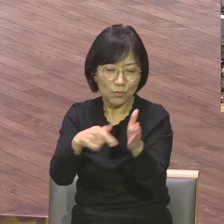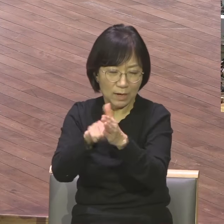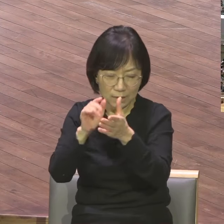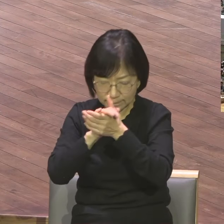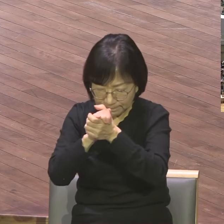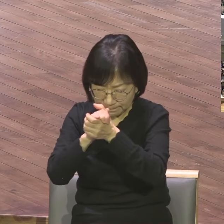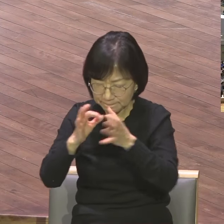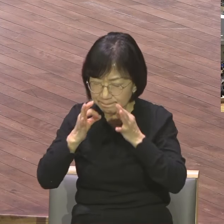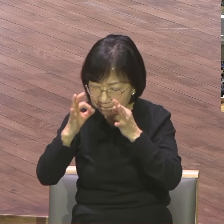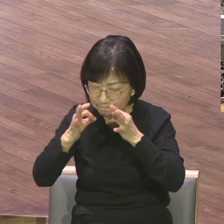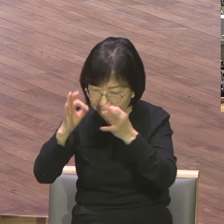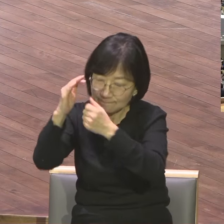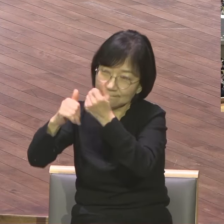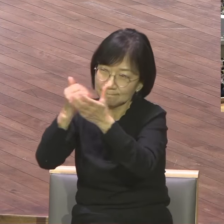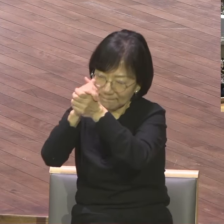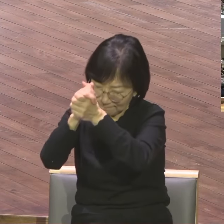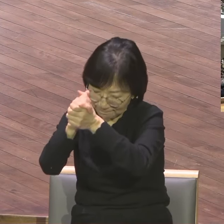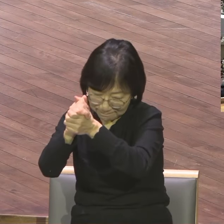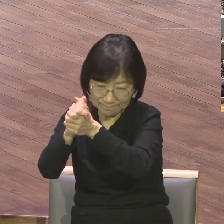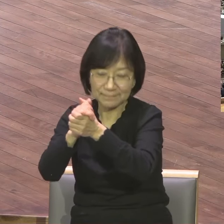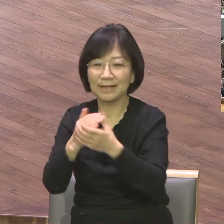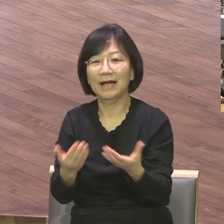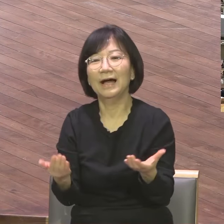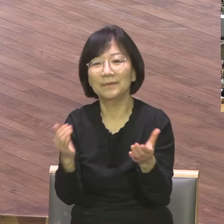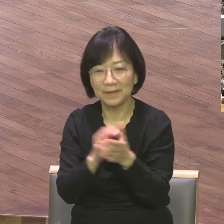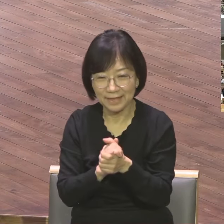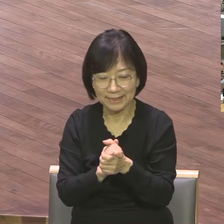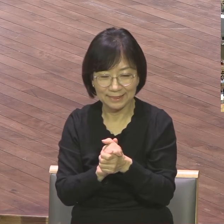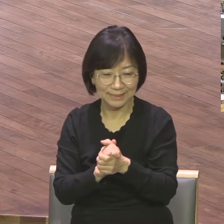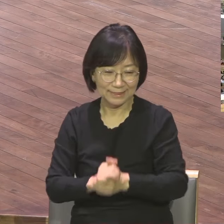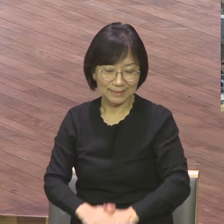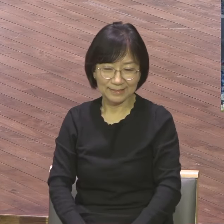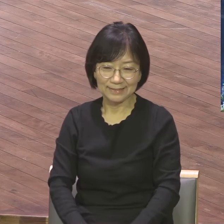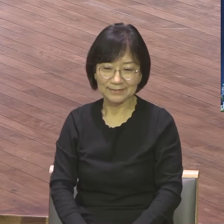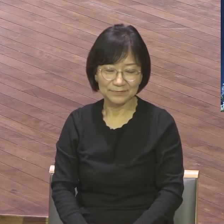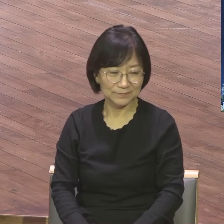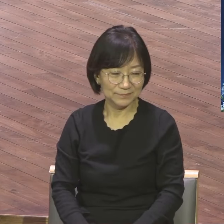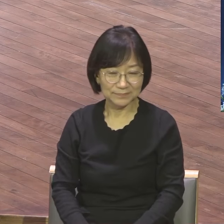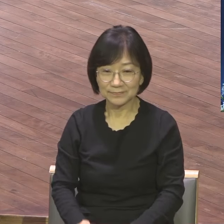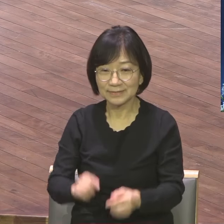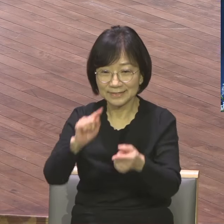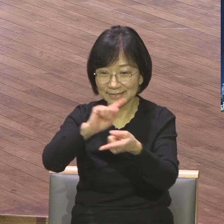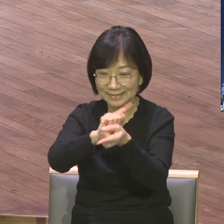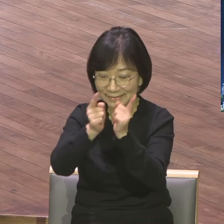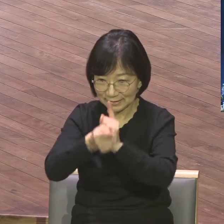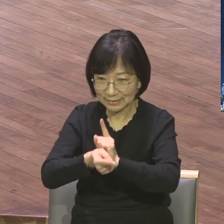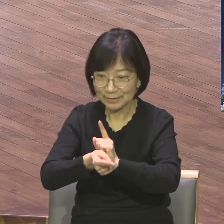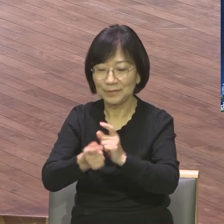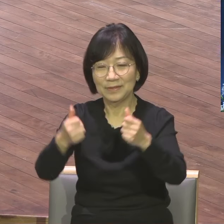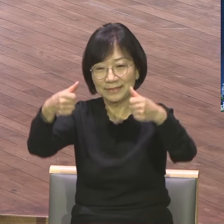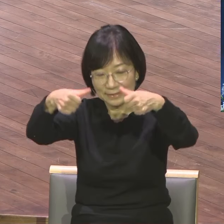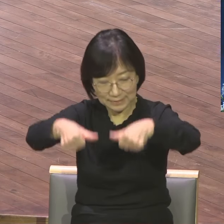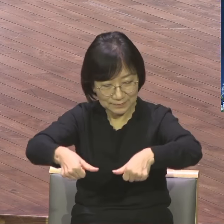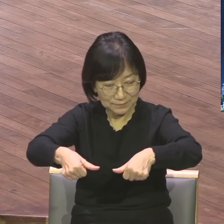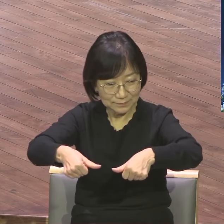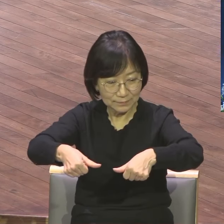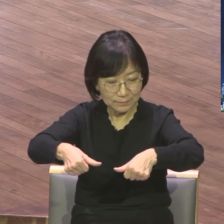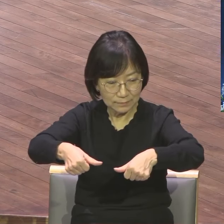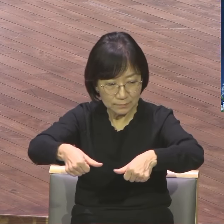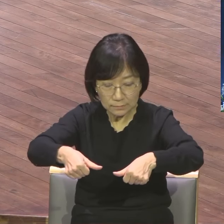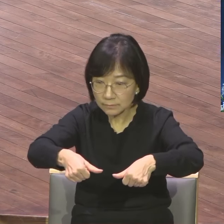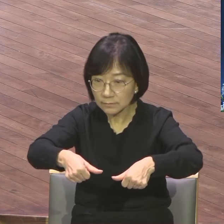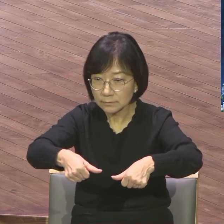간절히 하나님께 기도하더라. 아멘. 우리 옆에 있는 분들과 한번 인사하겠습니다.